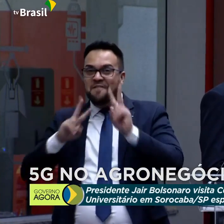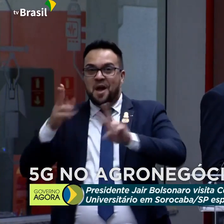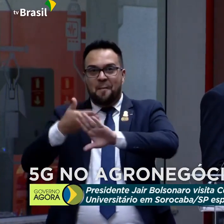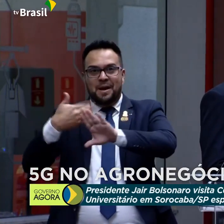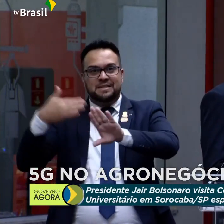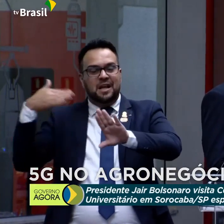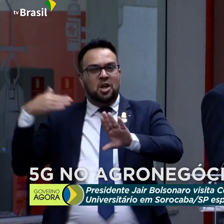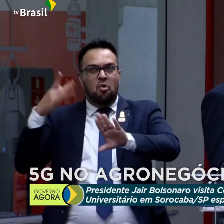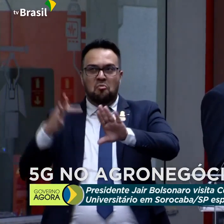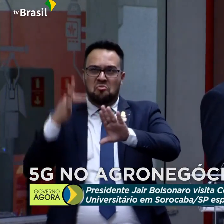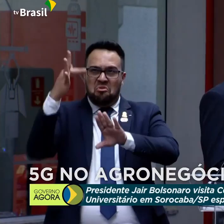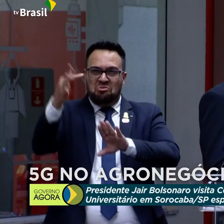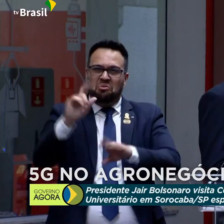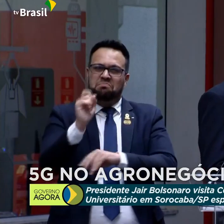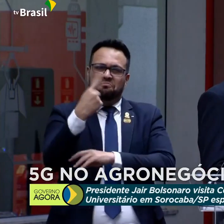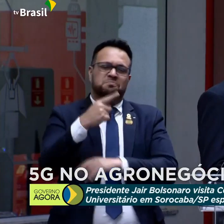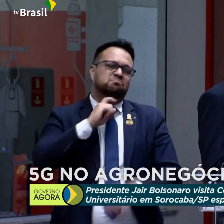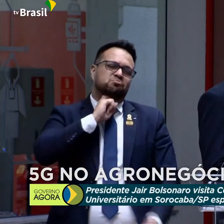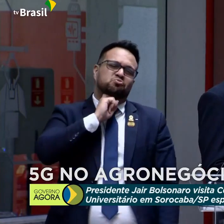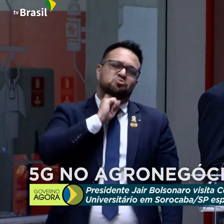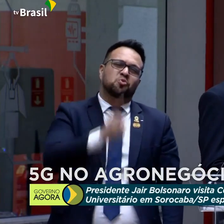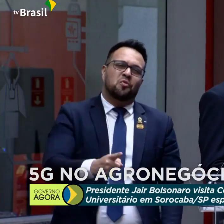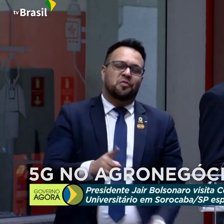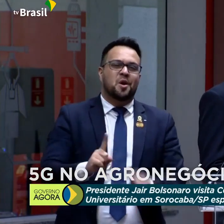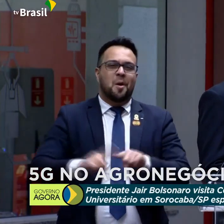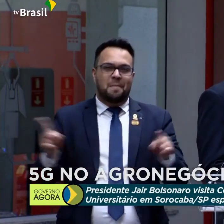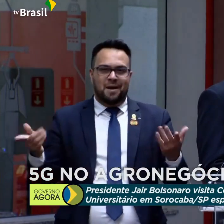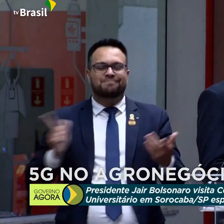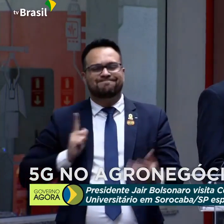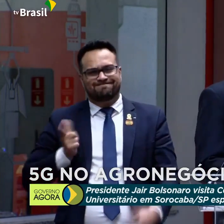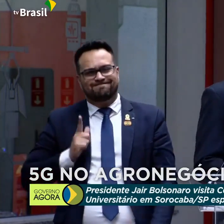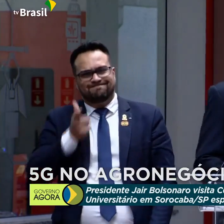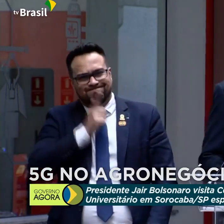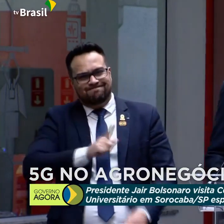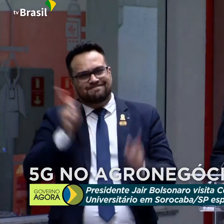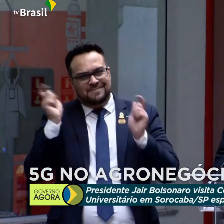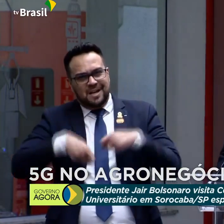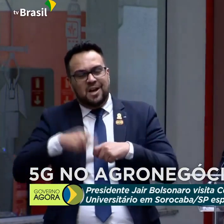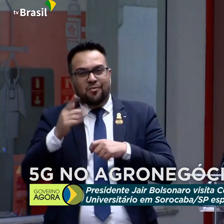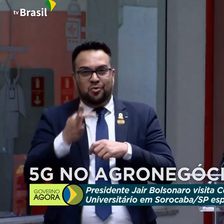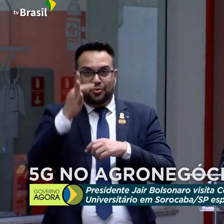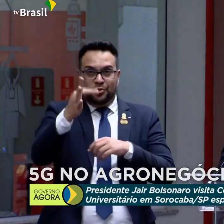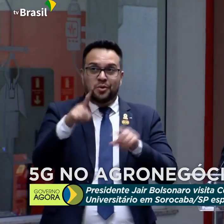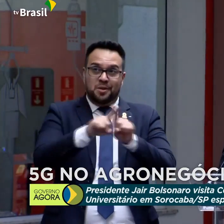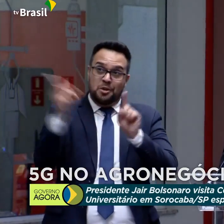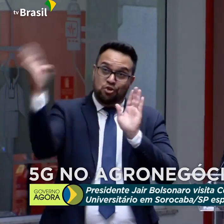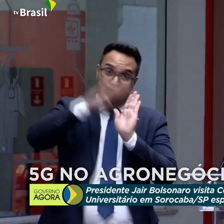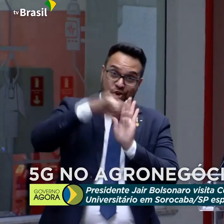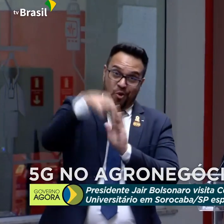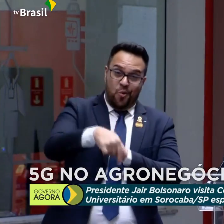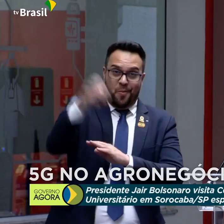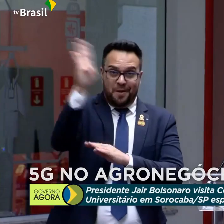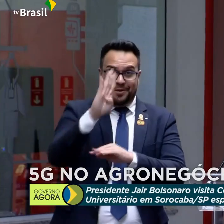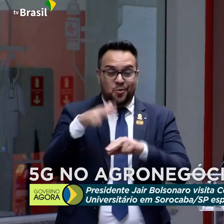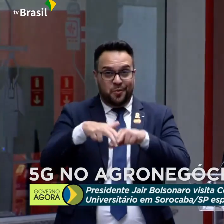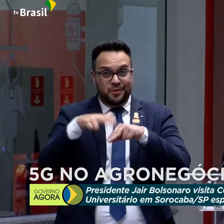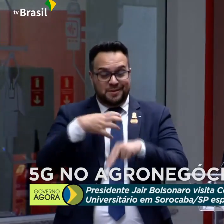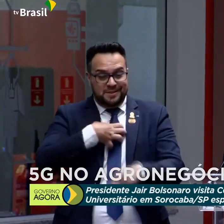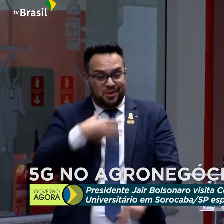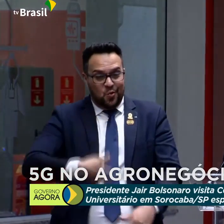que a gente achava que nunca ia acontecer, o futuro chegou. E o futuro chegou no Brasil, e eu tenho muito